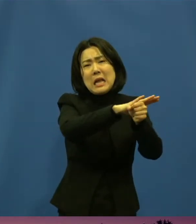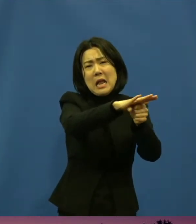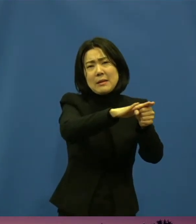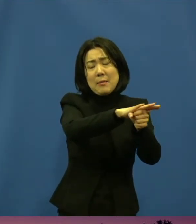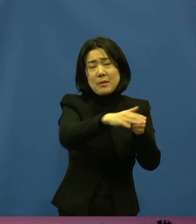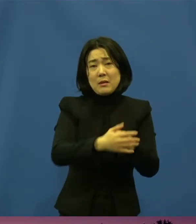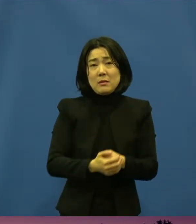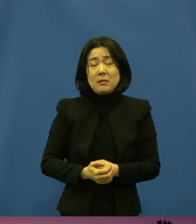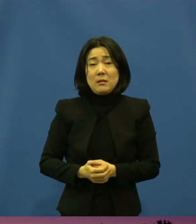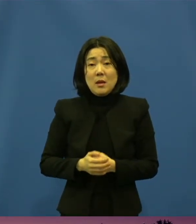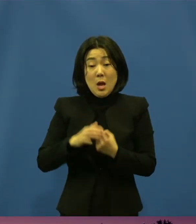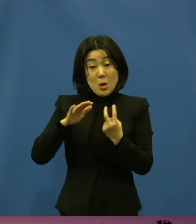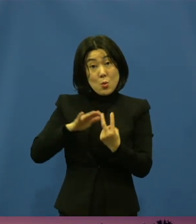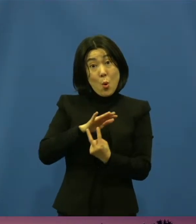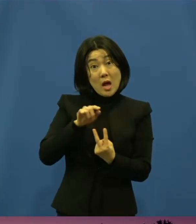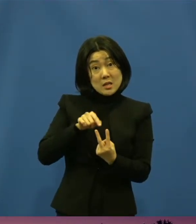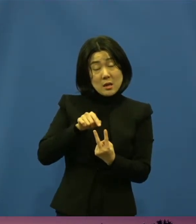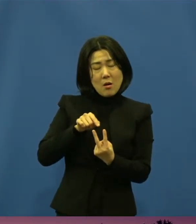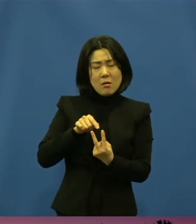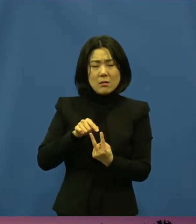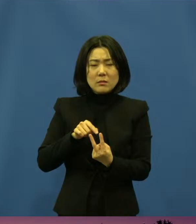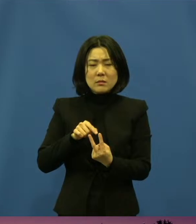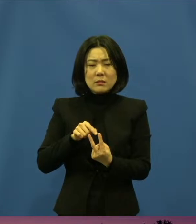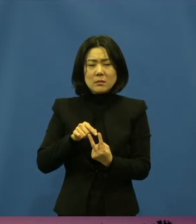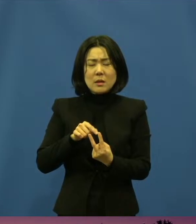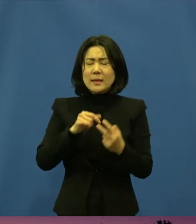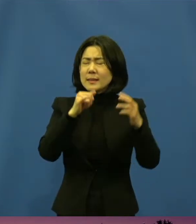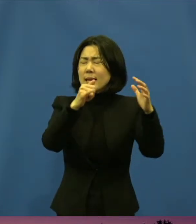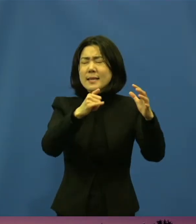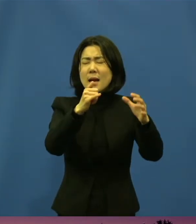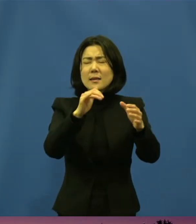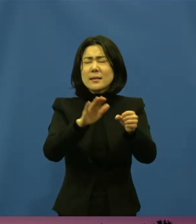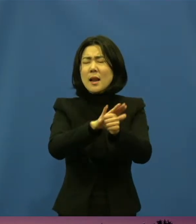이 세상에 있는 것들을 사랑하지 말라.